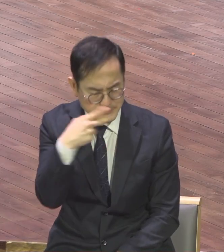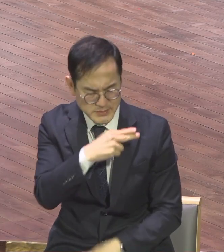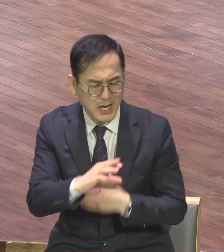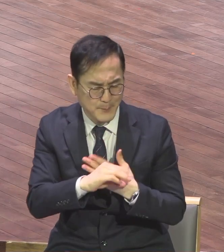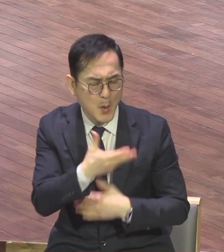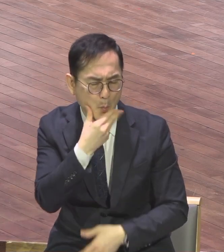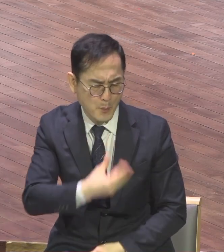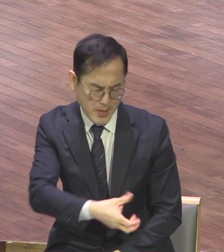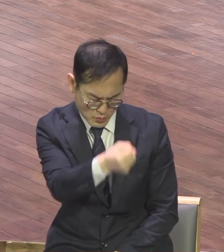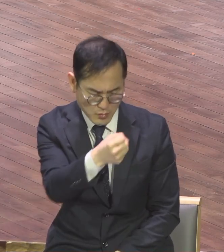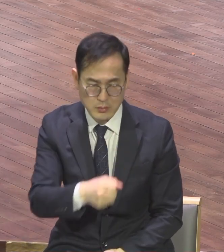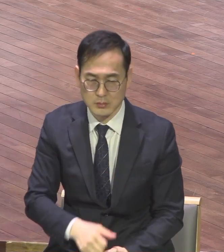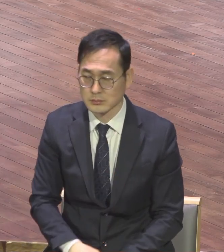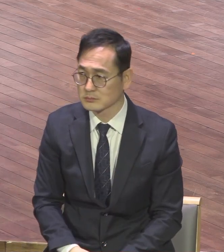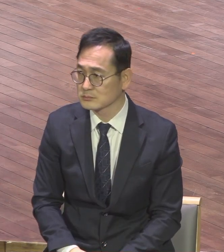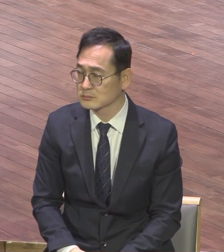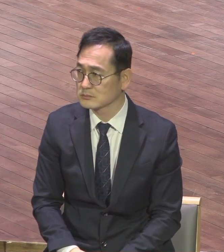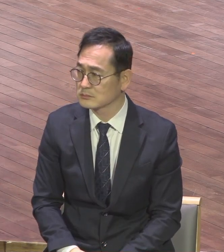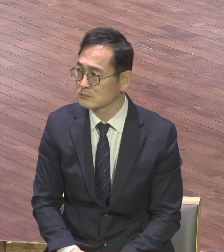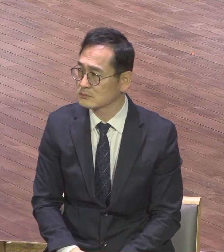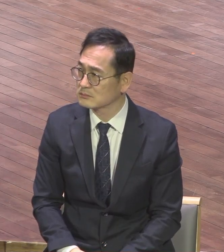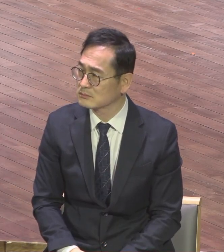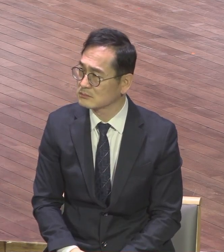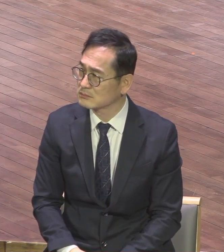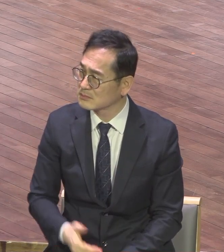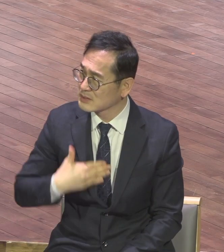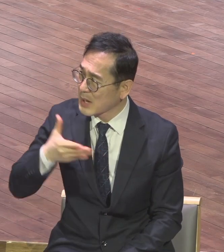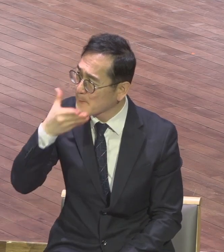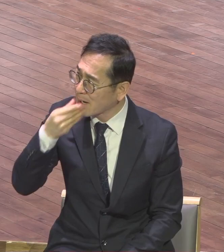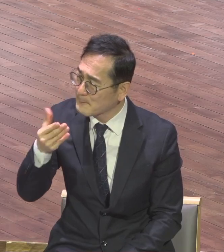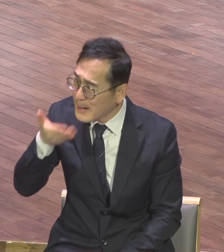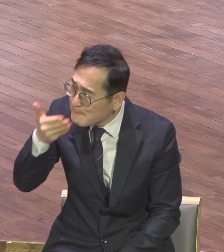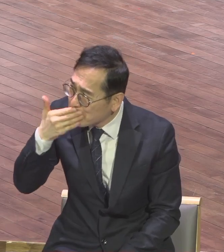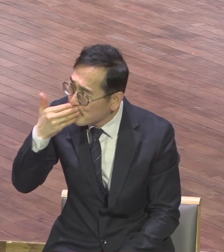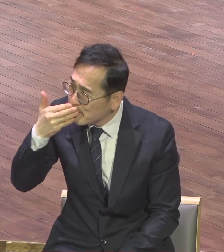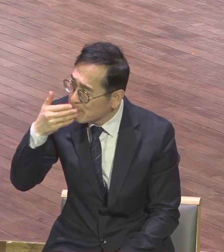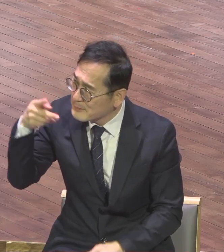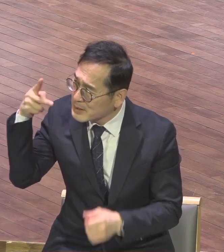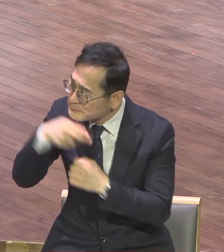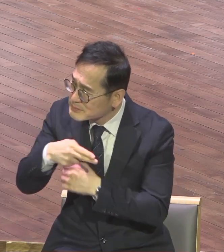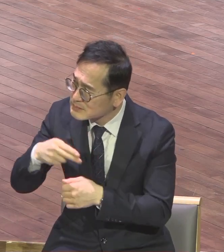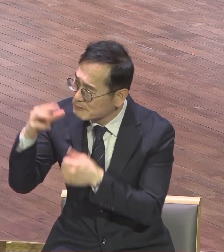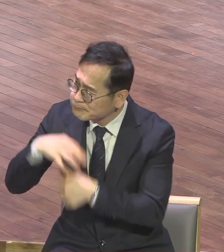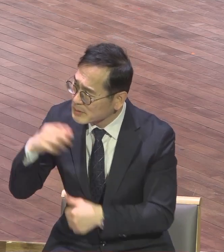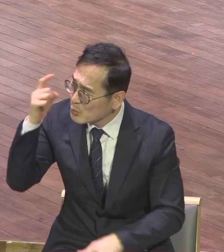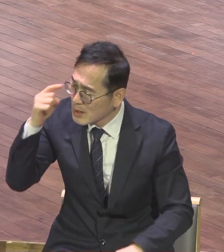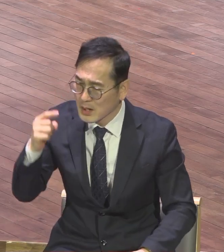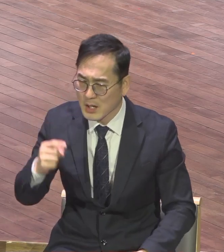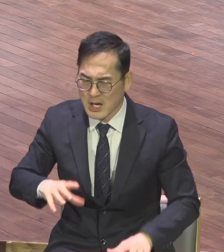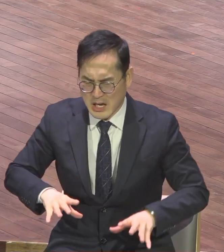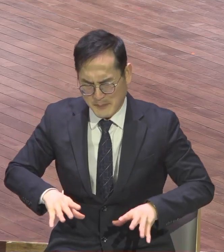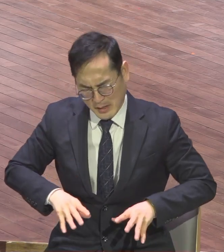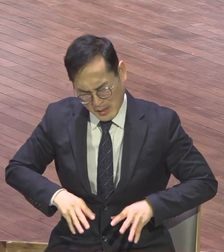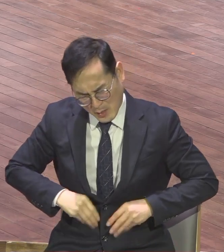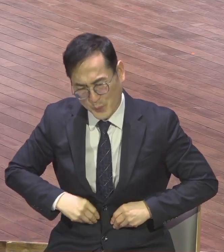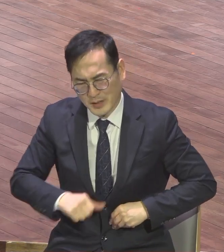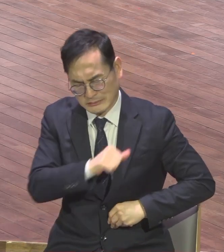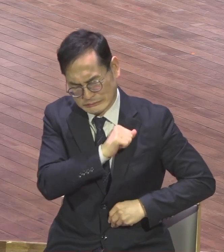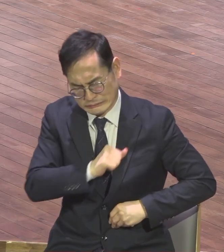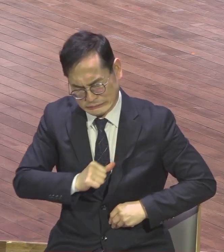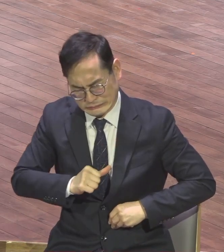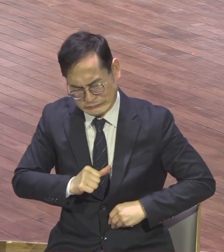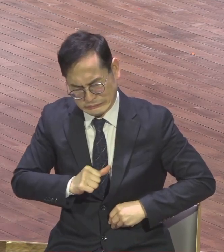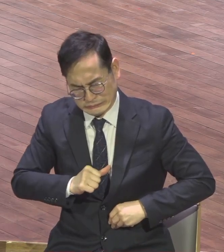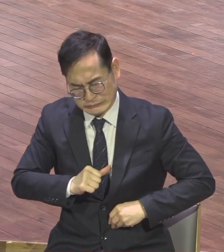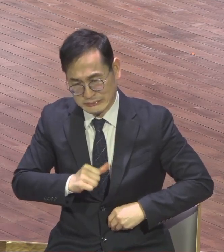겁니다. 속으로 왜 우리 교회 목사님 내 밥을 못 먹게 하는가. 하도 배가 고파가지고 그 다음날 오후 4시쯤은